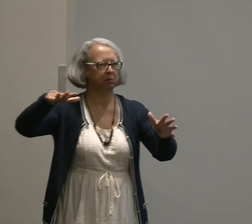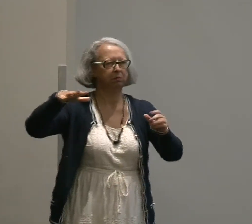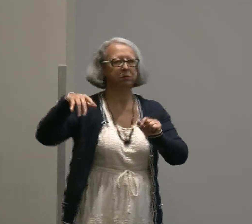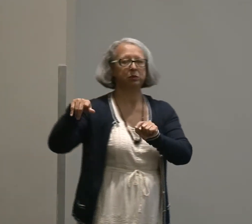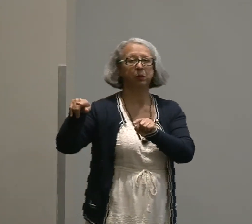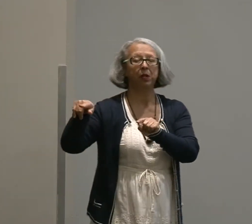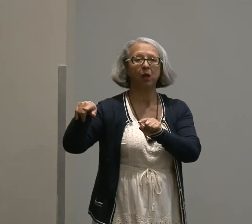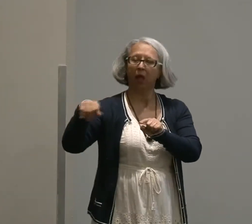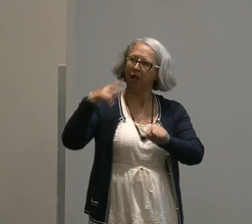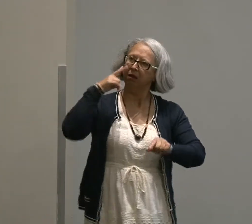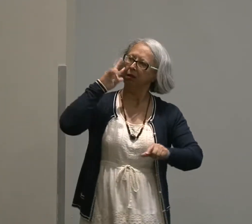1987,